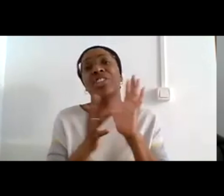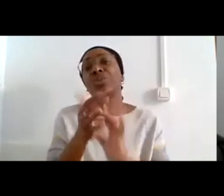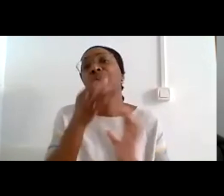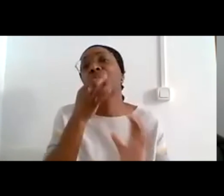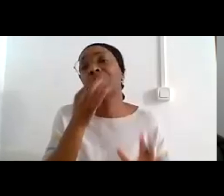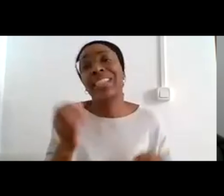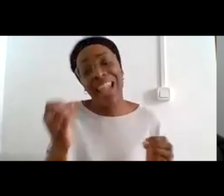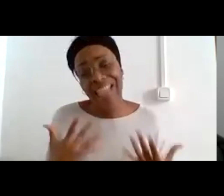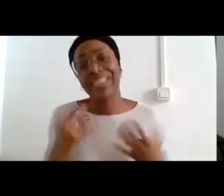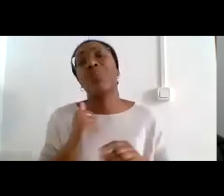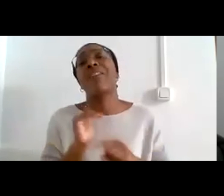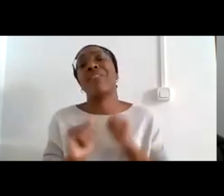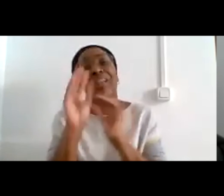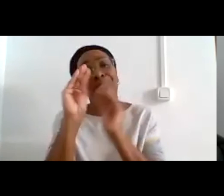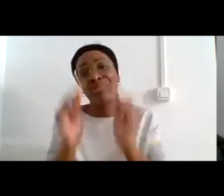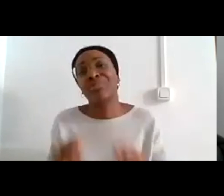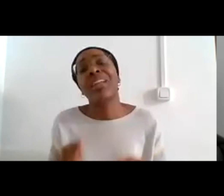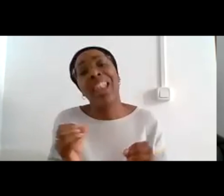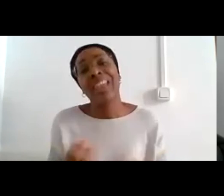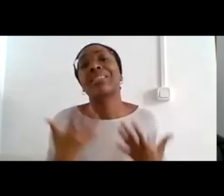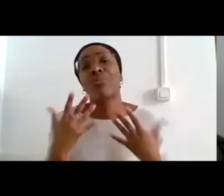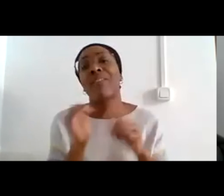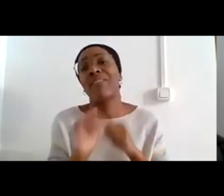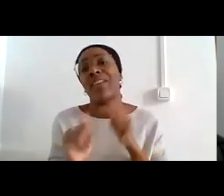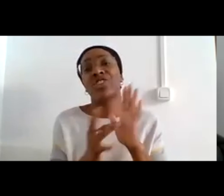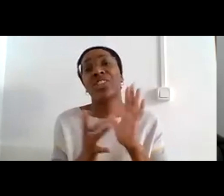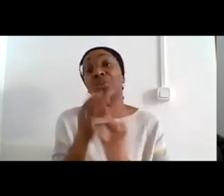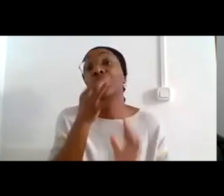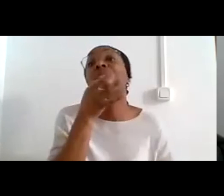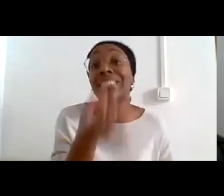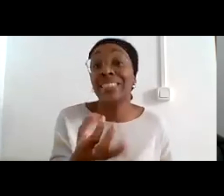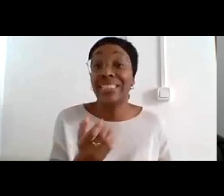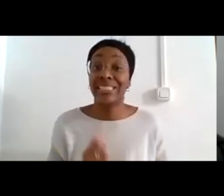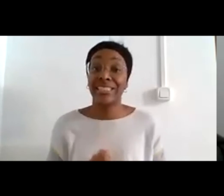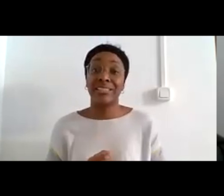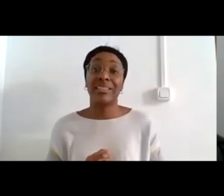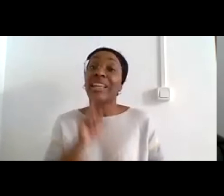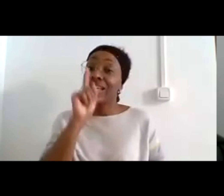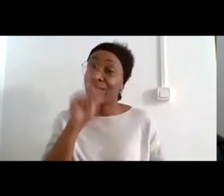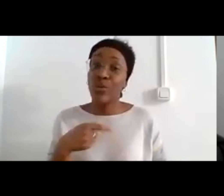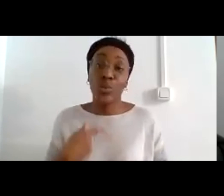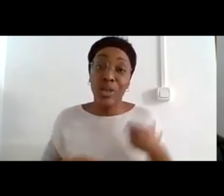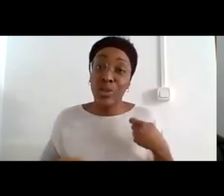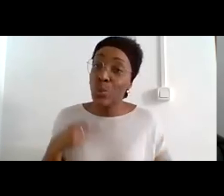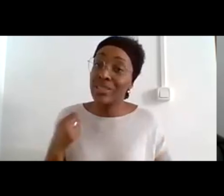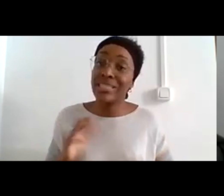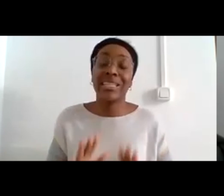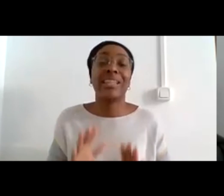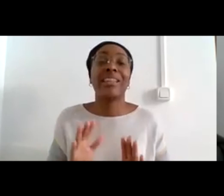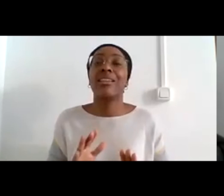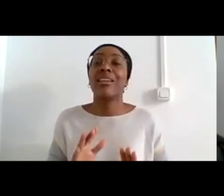Il y a ce psaume qui dit cela, et après on va prier. Si tu es docile, tu mangeras les meilleures productions du